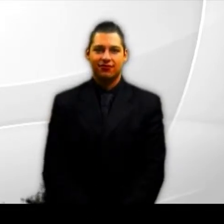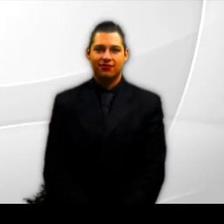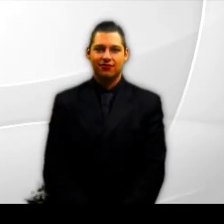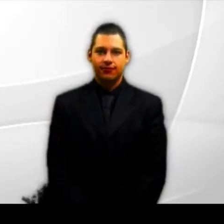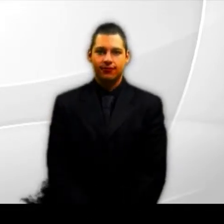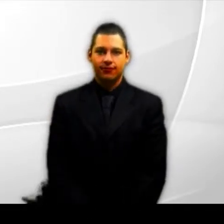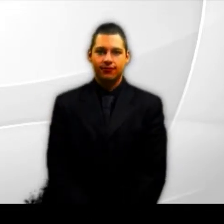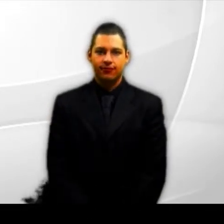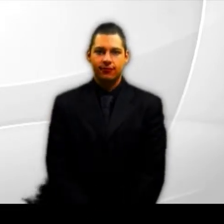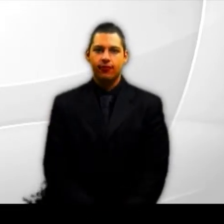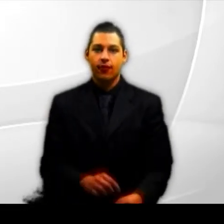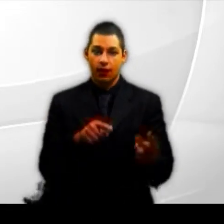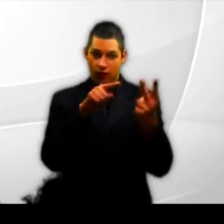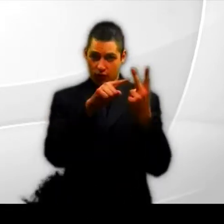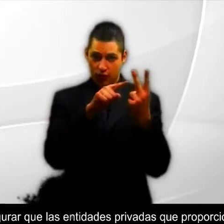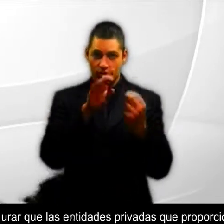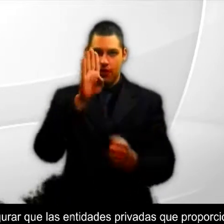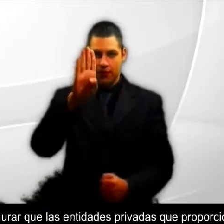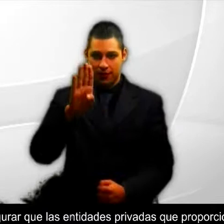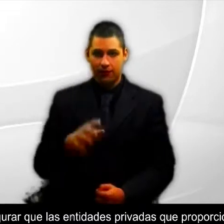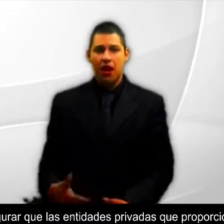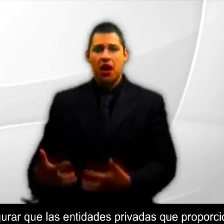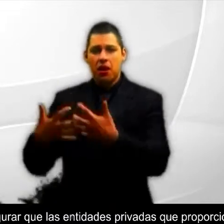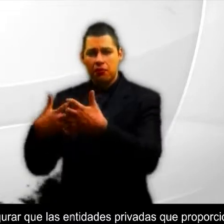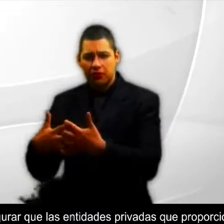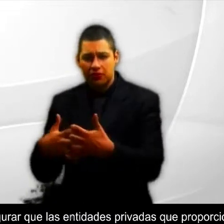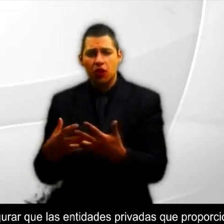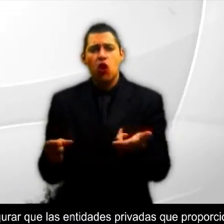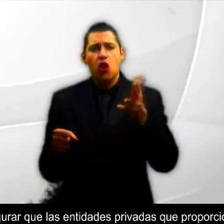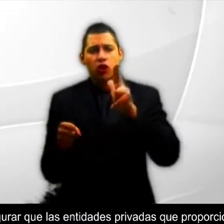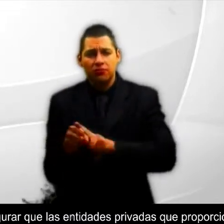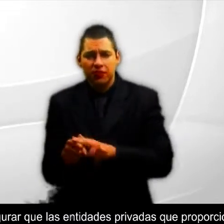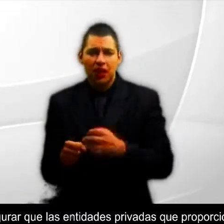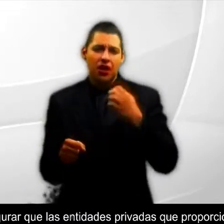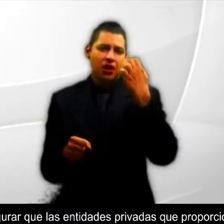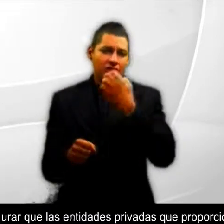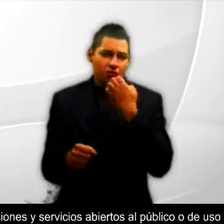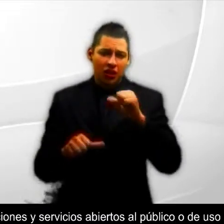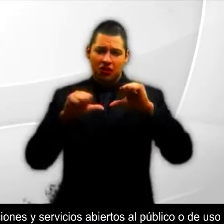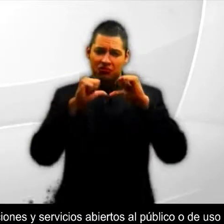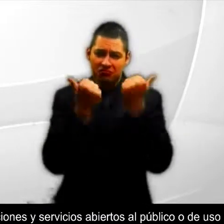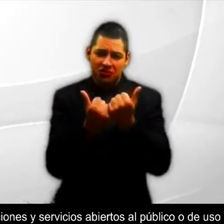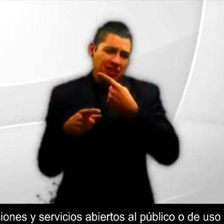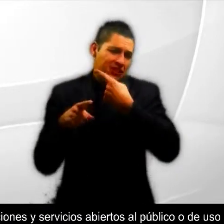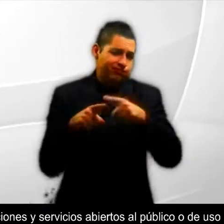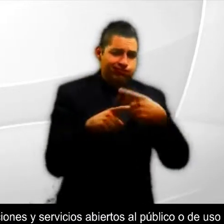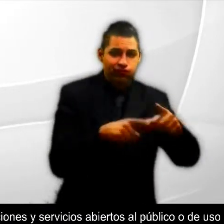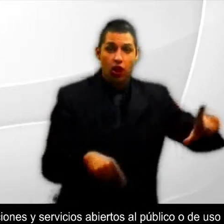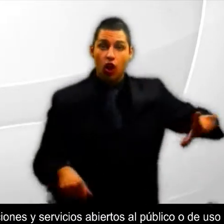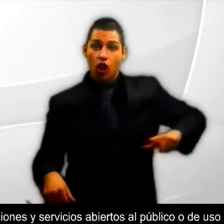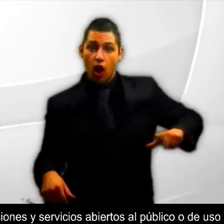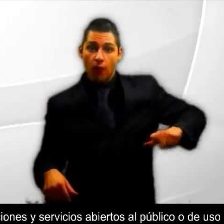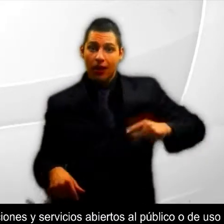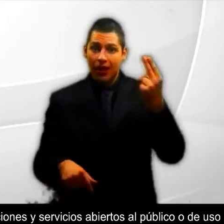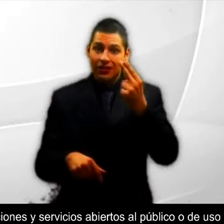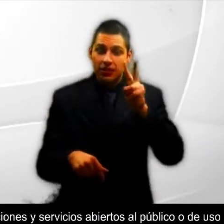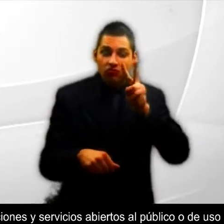B. Asegurar que las entidades privadas que proporcionan instalaciones y servicios abiertos al público o de uso